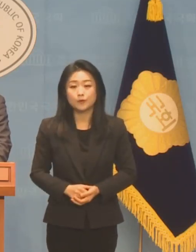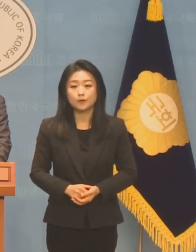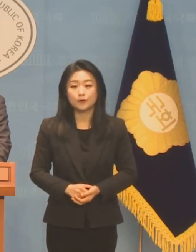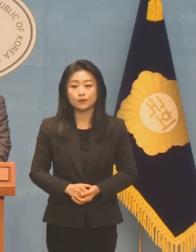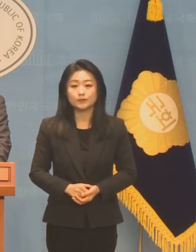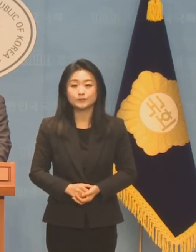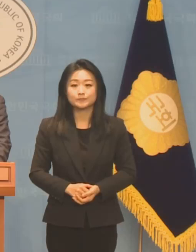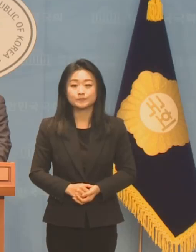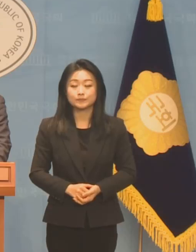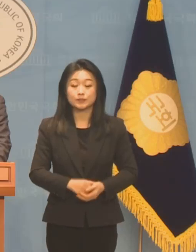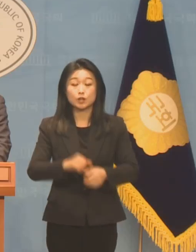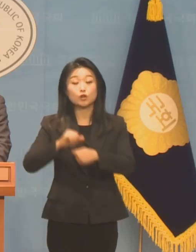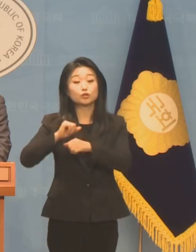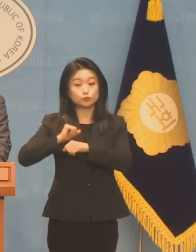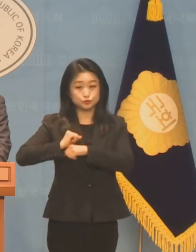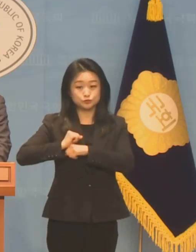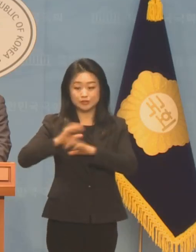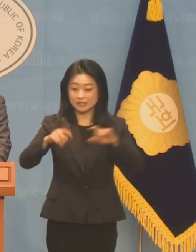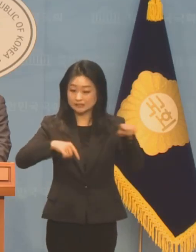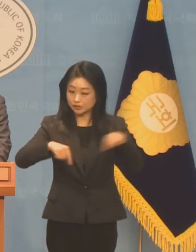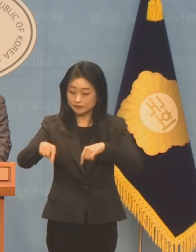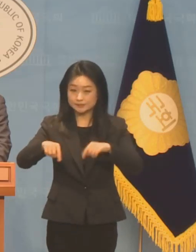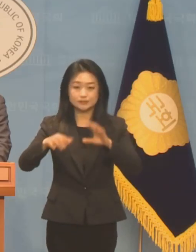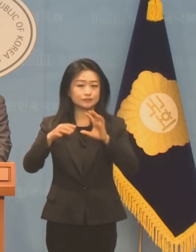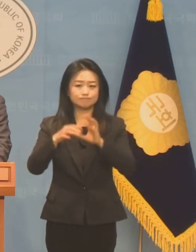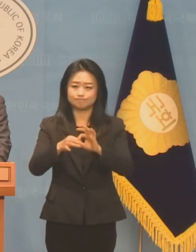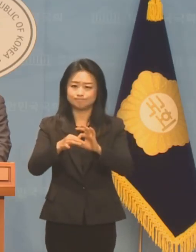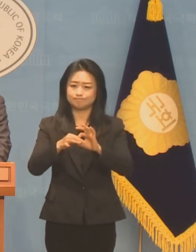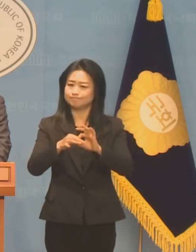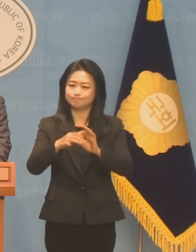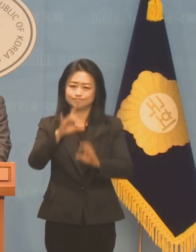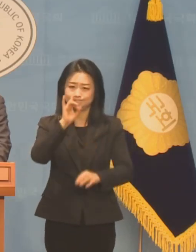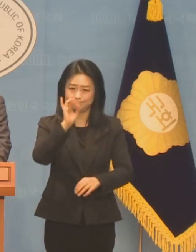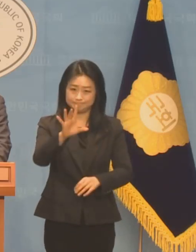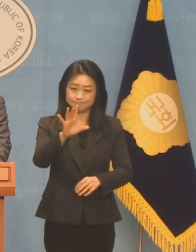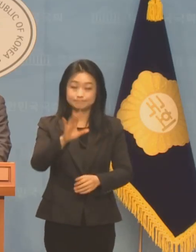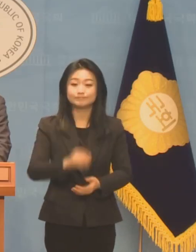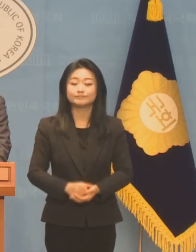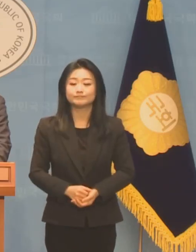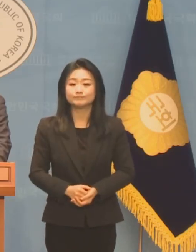어떠한 경우에도 군은 정치의 영역에 발을 디디면 안 됩니다.